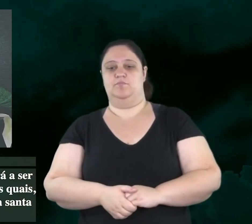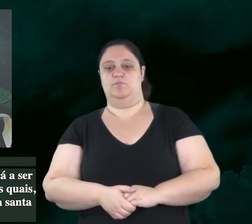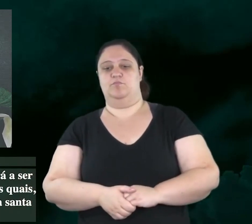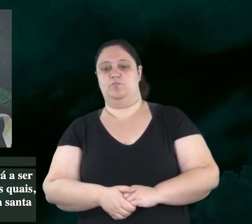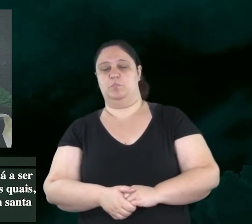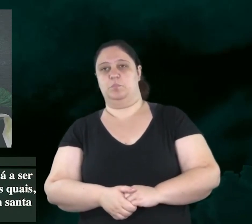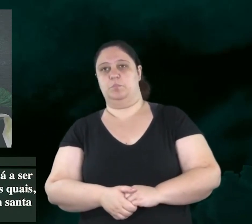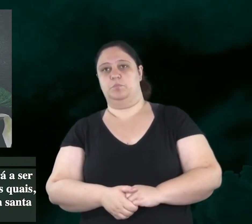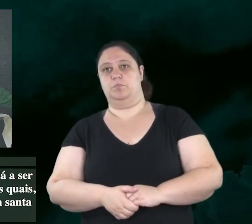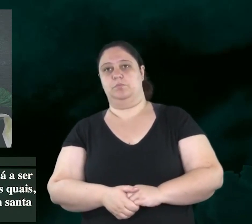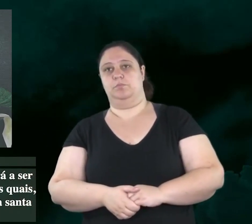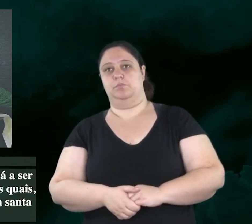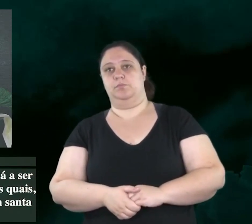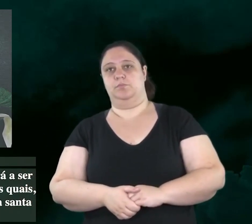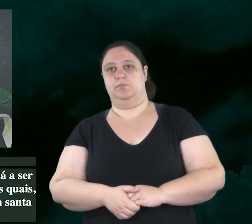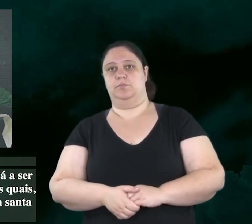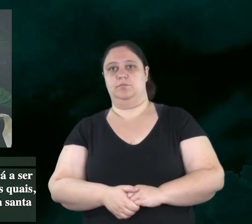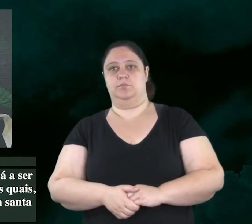eu